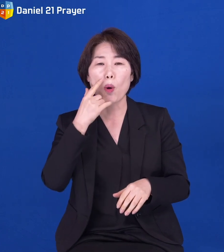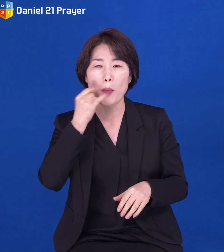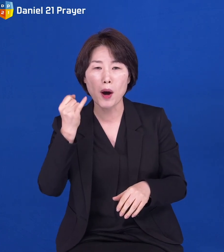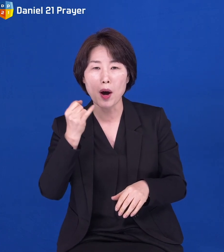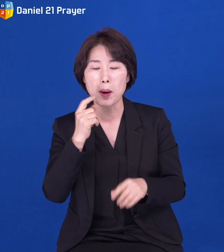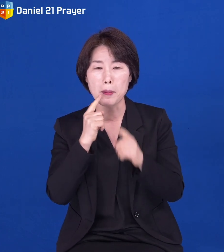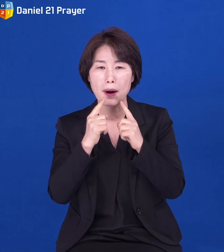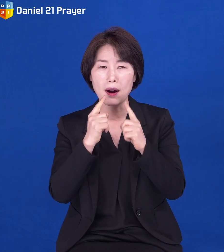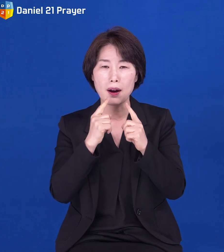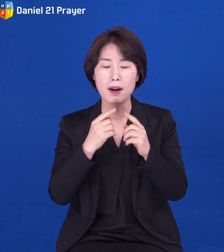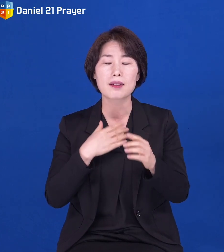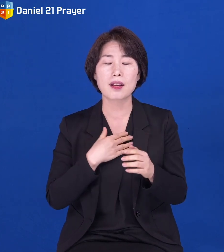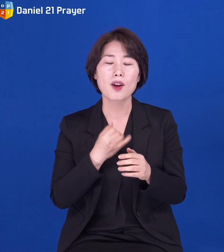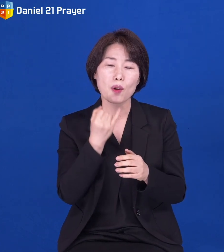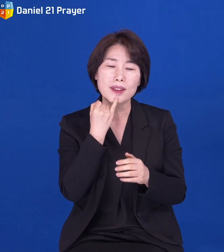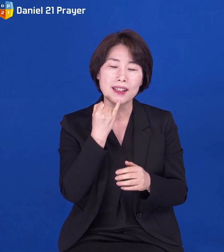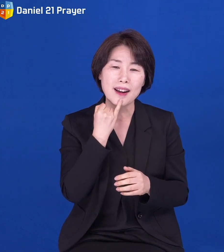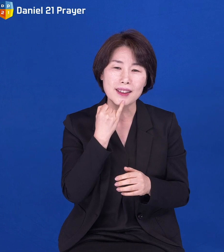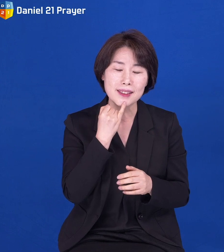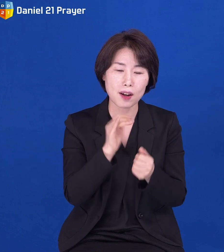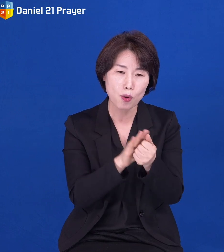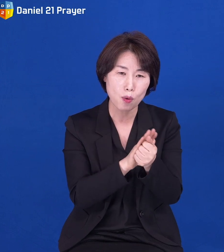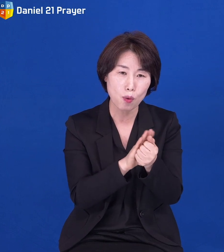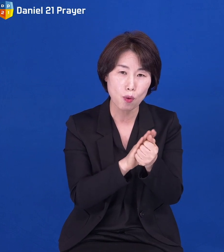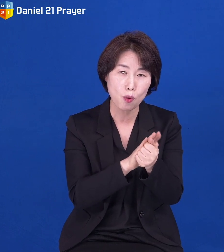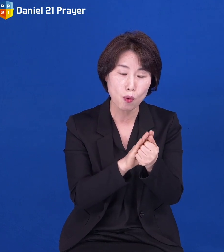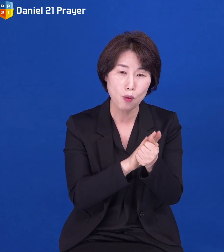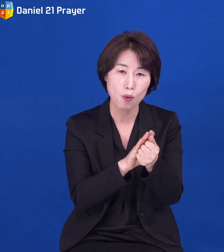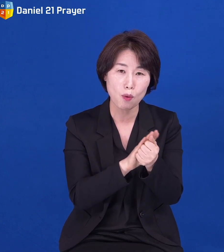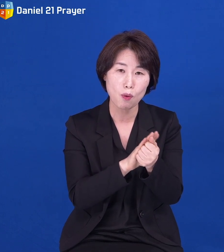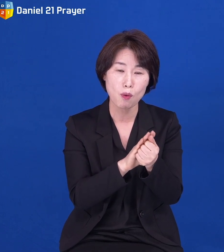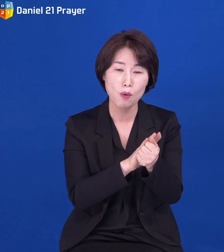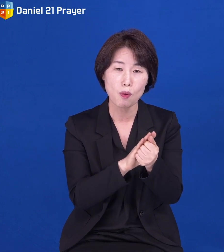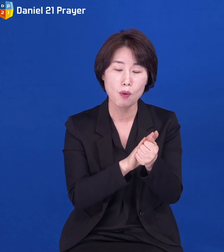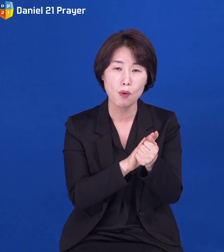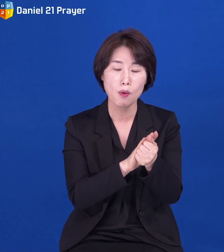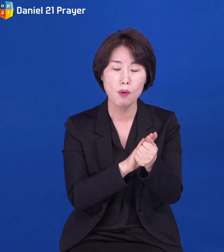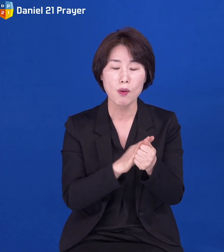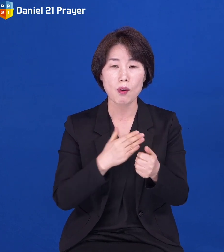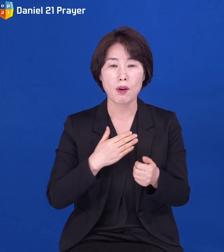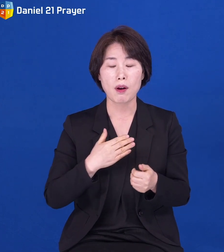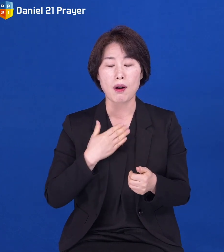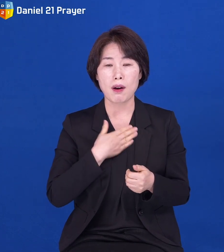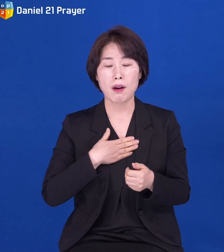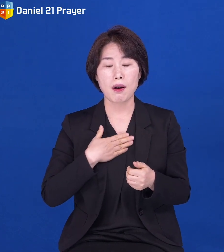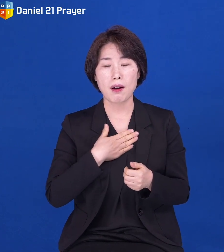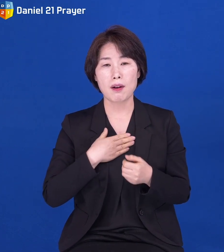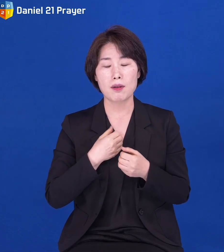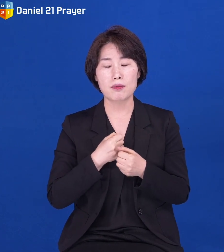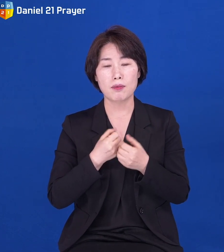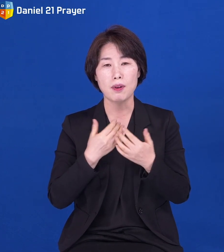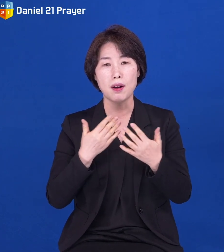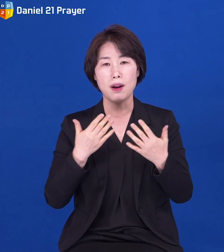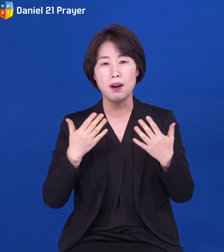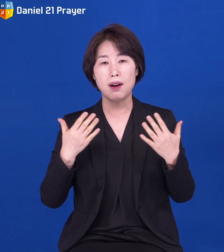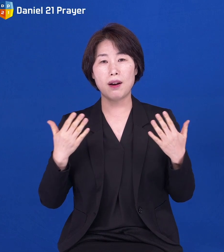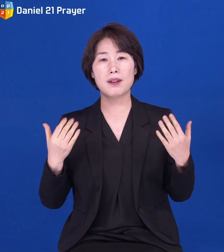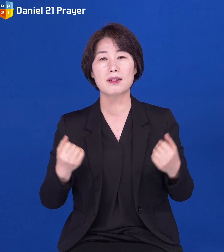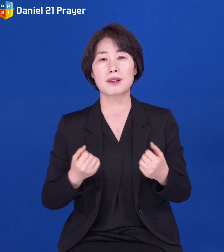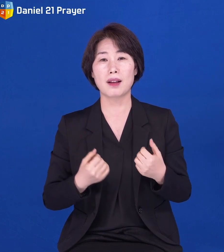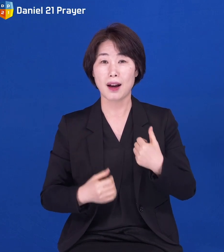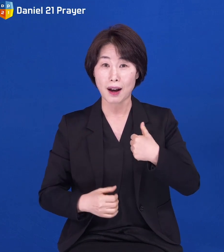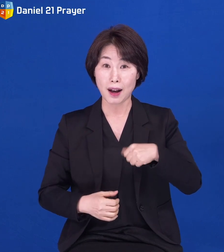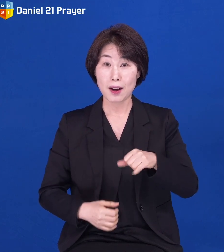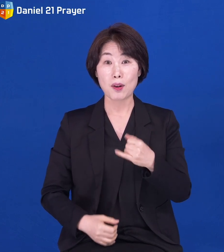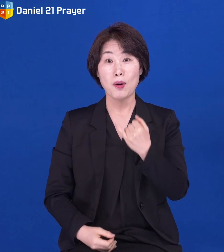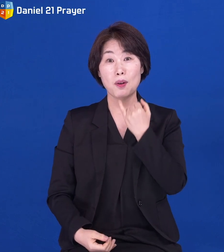괜찮아 죄송하지 않아도 돼 이러면서 있더니 갑자기 기분이 너무 좋아지는 거예요. 그랬더니 갑자기 너무 그